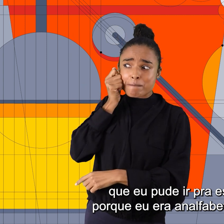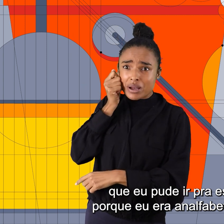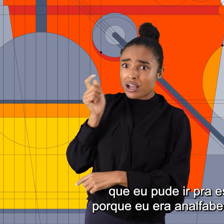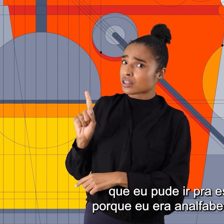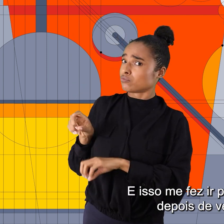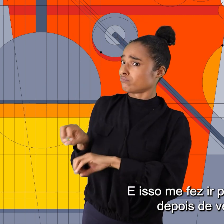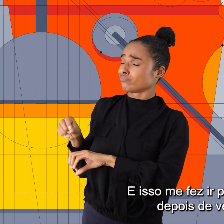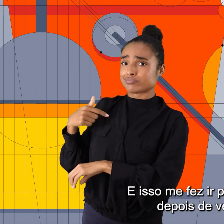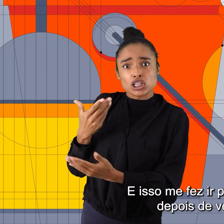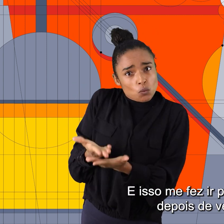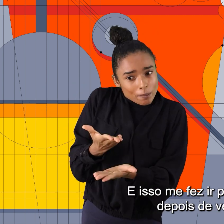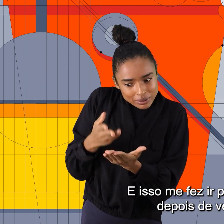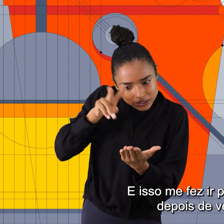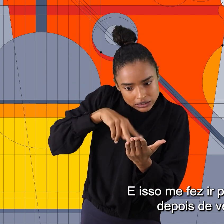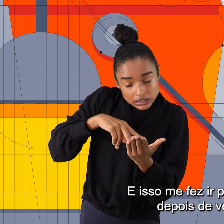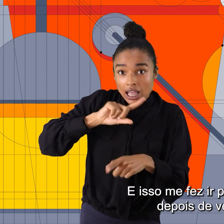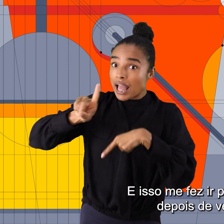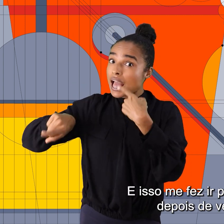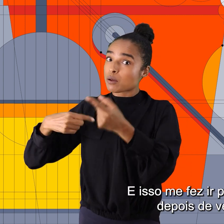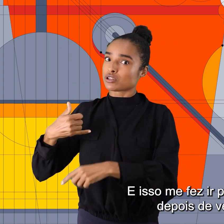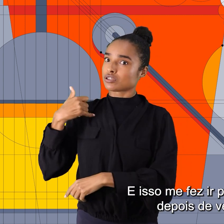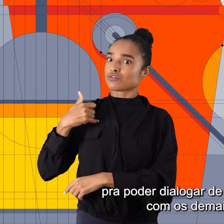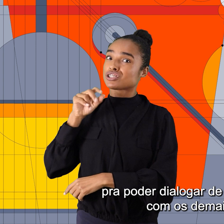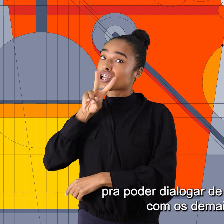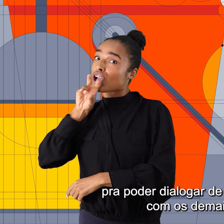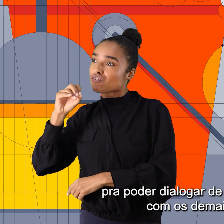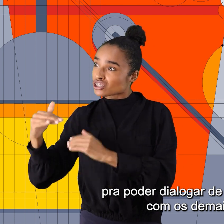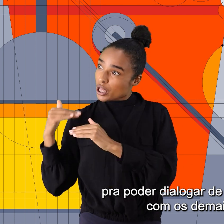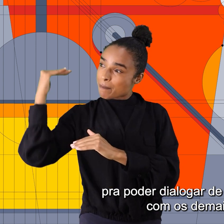de pai e mãe. E isso me fez ir para a escola, depois de velha,